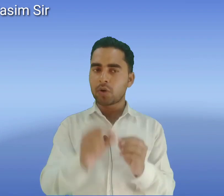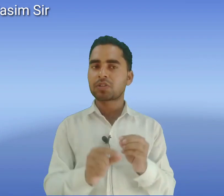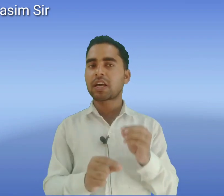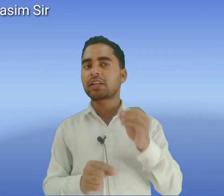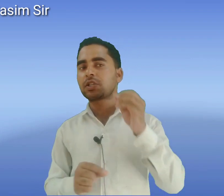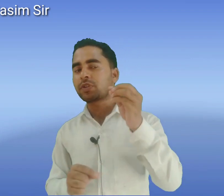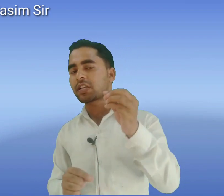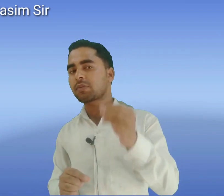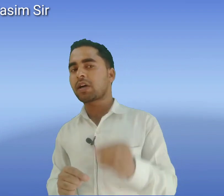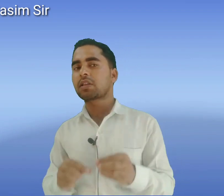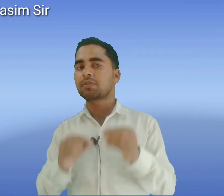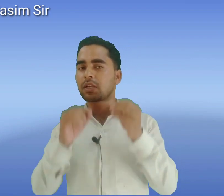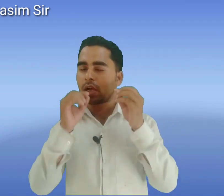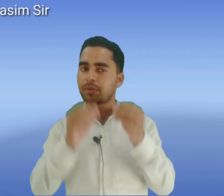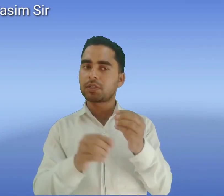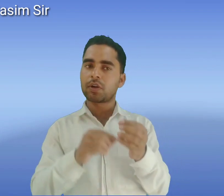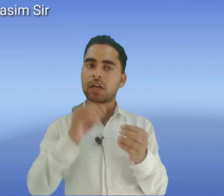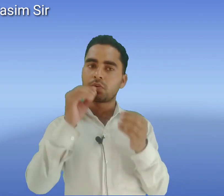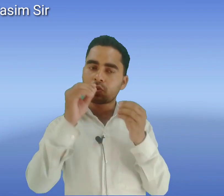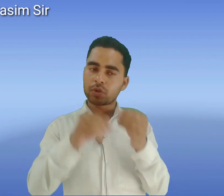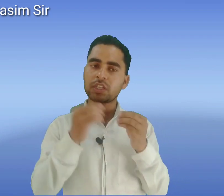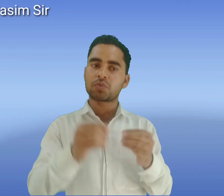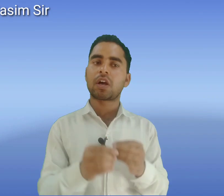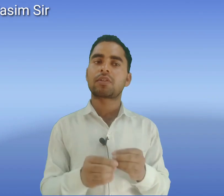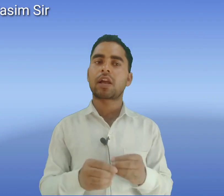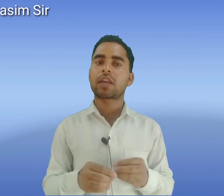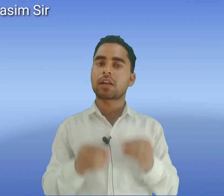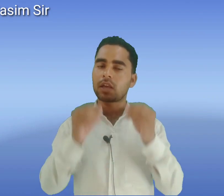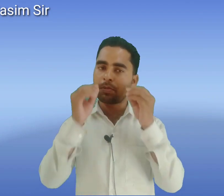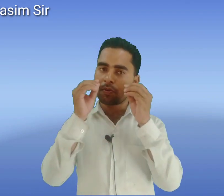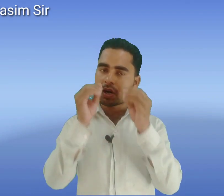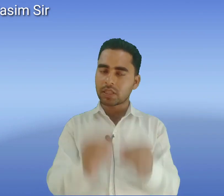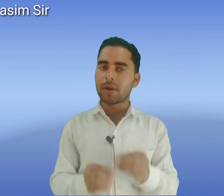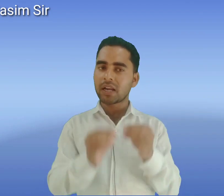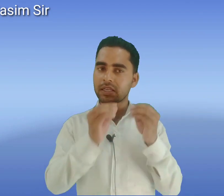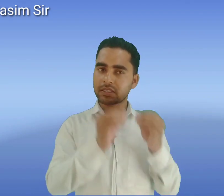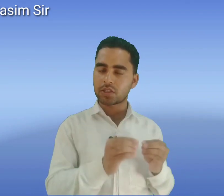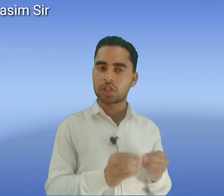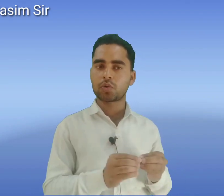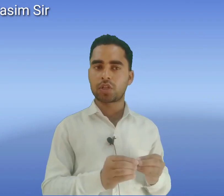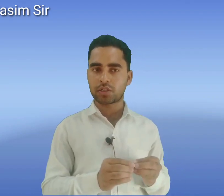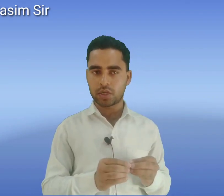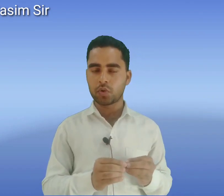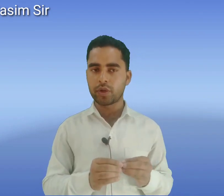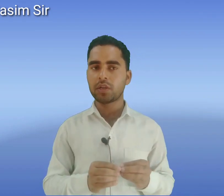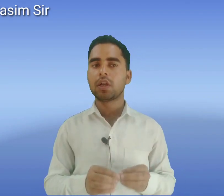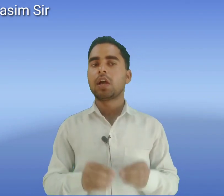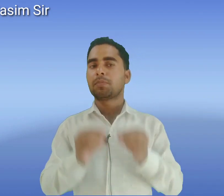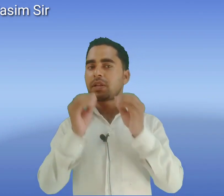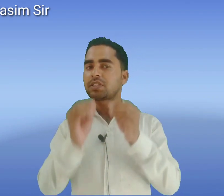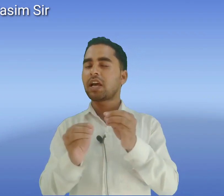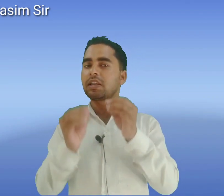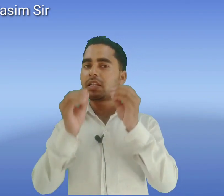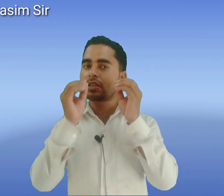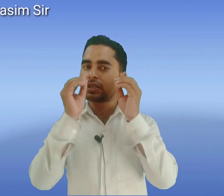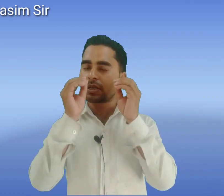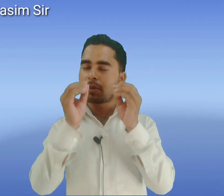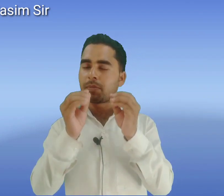बहुत सारे ट्विटर के माध्यम से अभी जो है उनको यह सुझाव दिया गया कि अभी वर्तमान स्थिति को देखते हुए परीक्षा लेने की संभावना